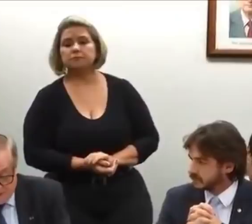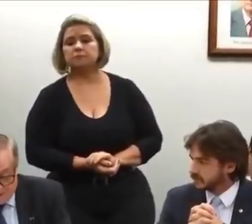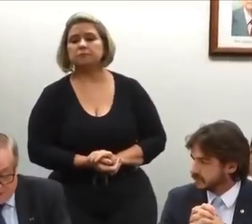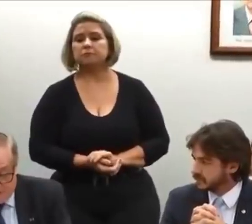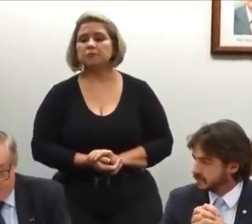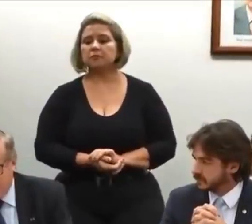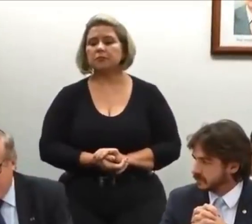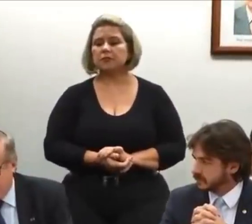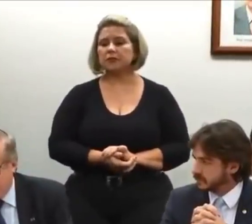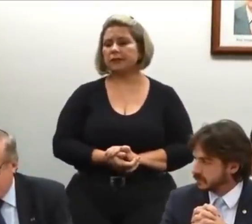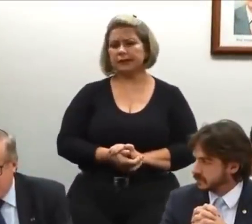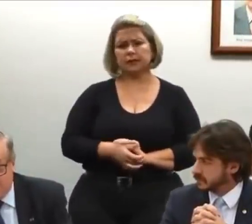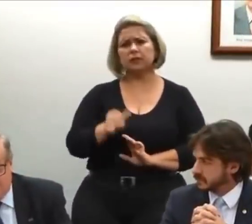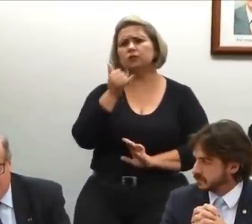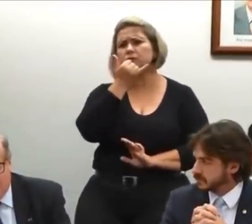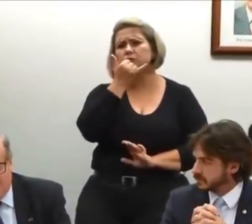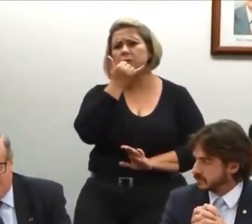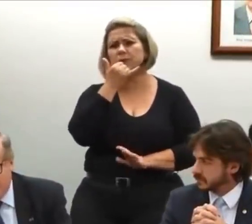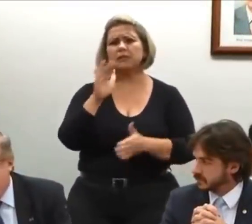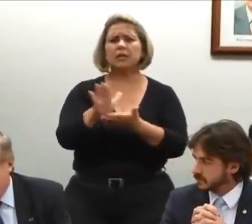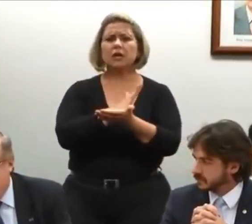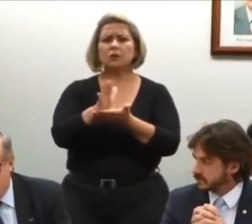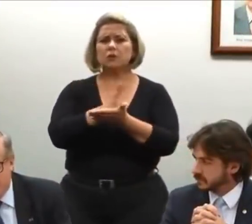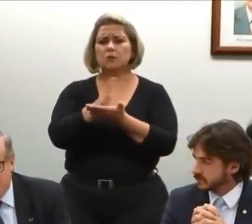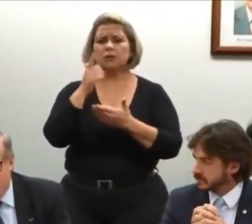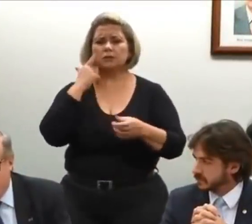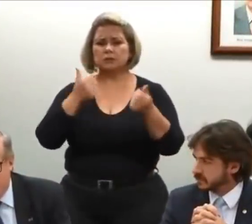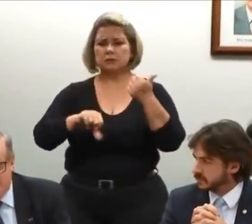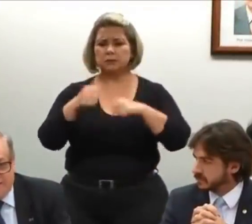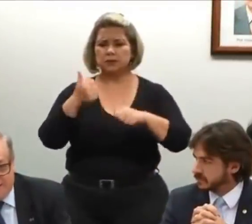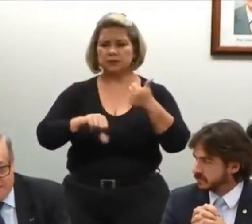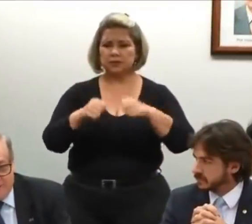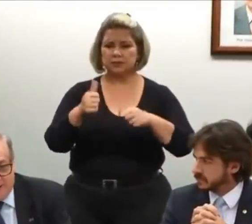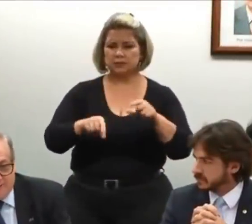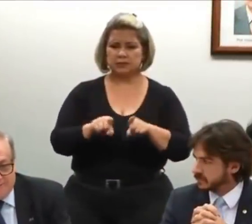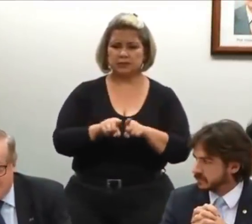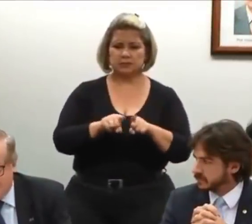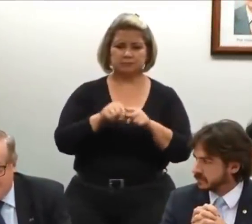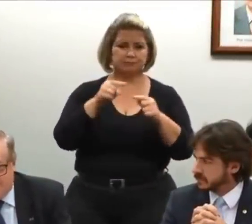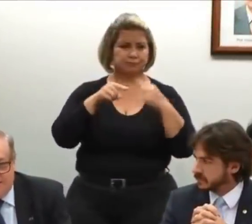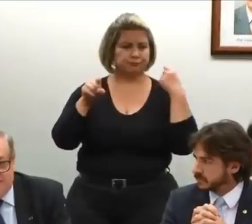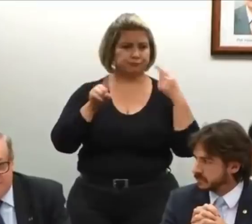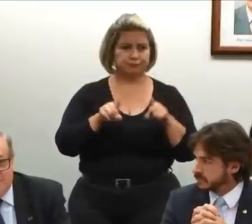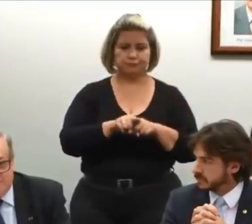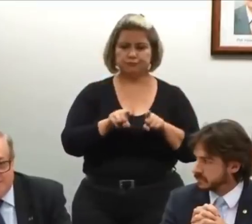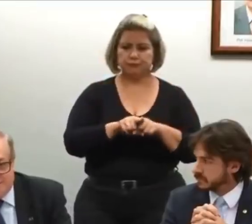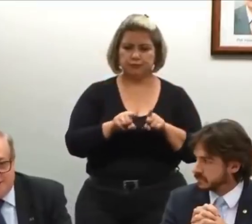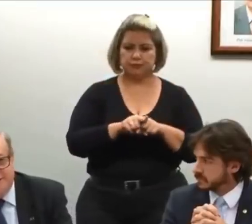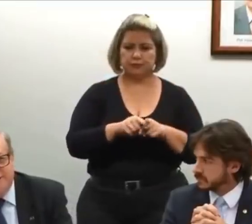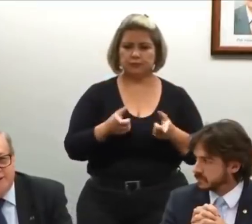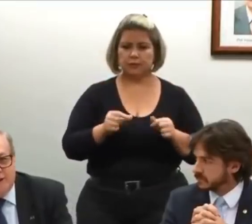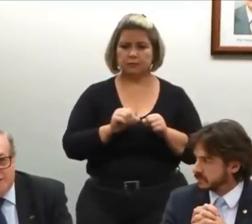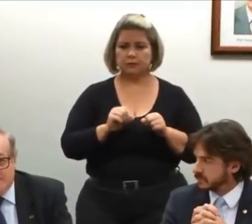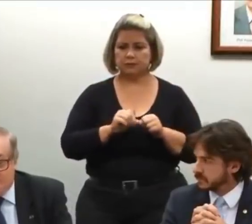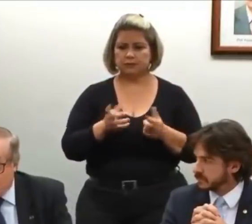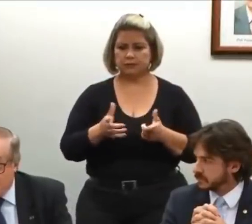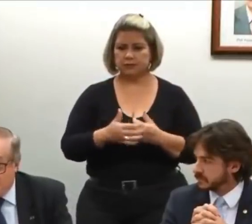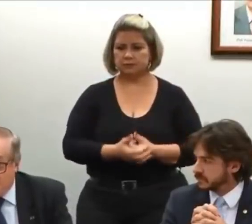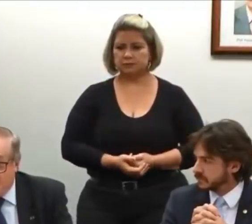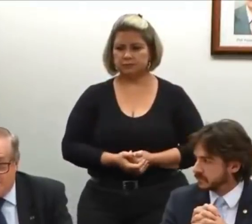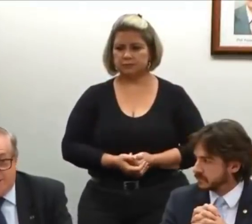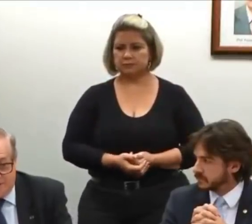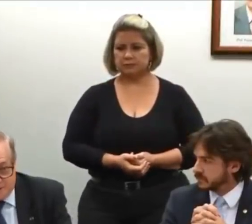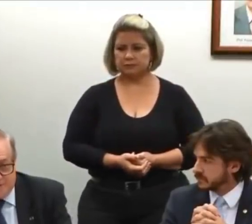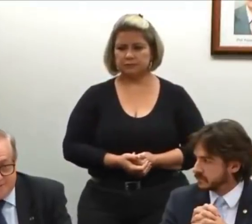porque tem um monte de coisa que a avaliação em totalidade tem que ir embora é inadequado diante disso o que posso fazer a única coisa